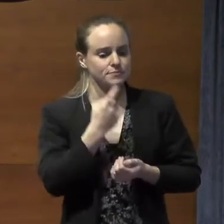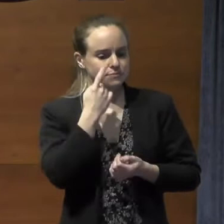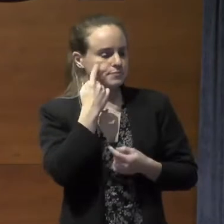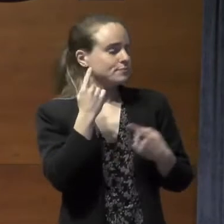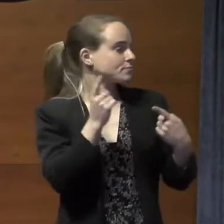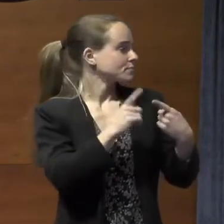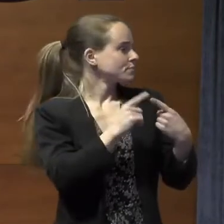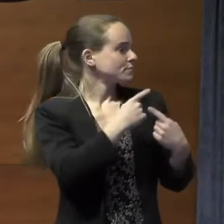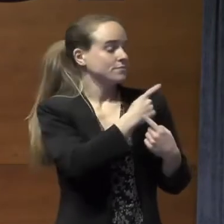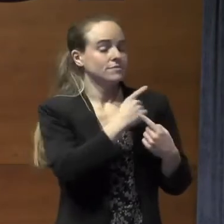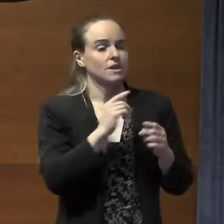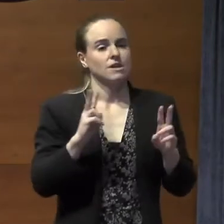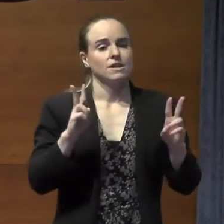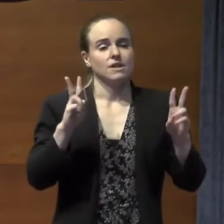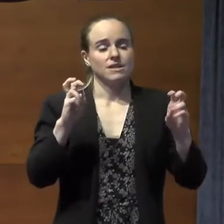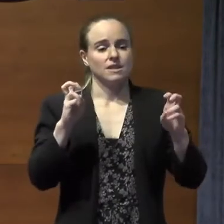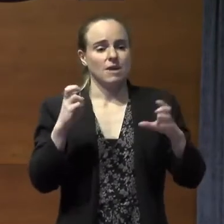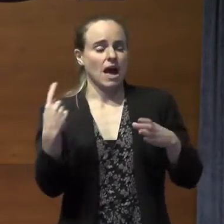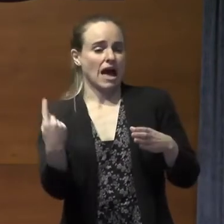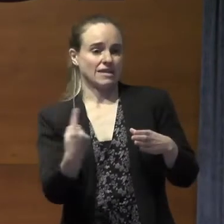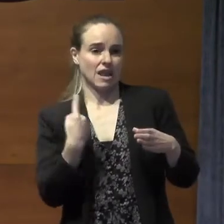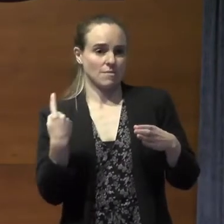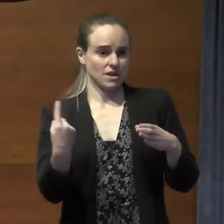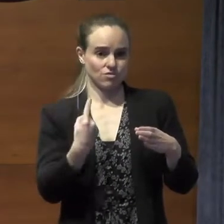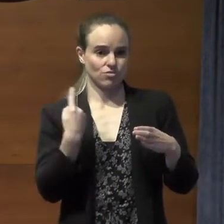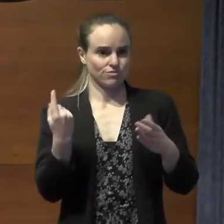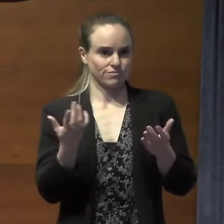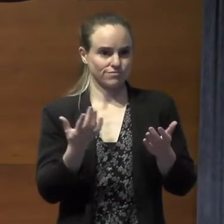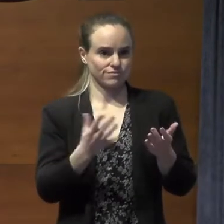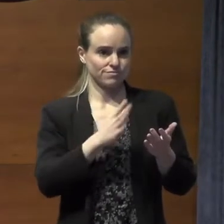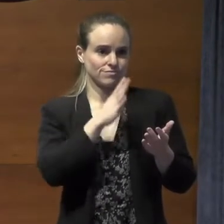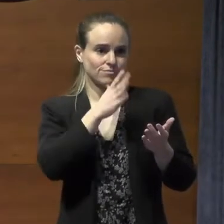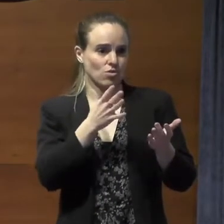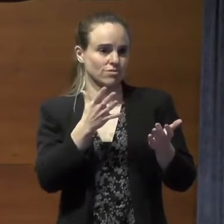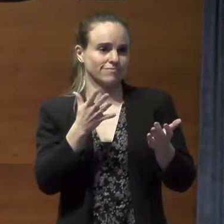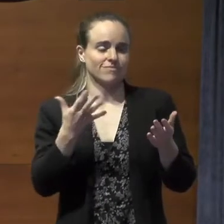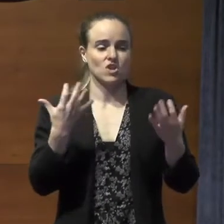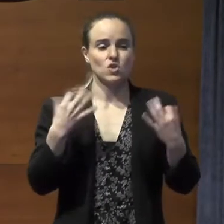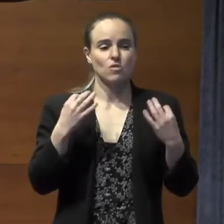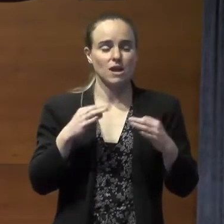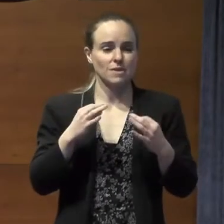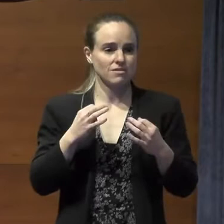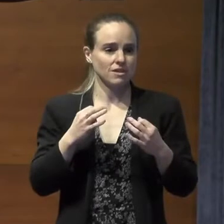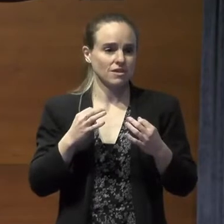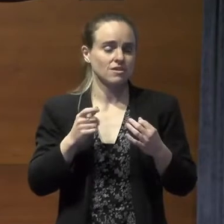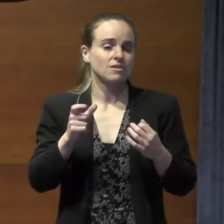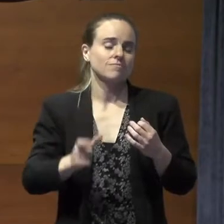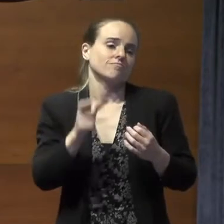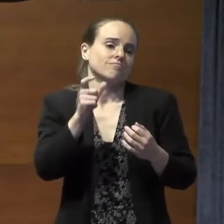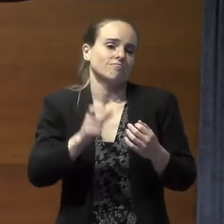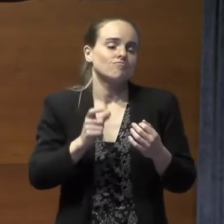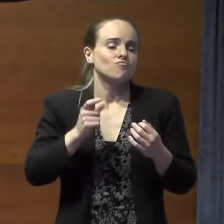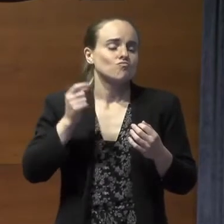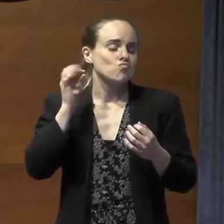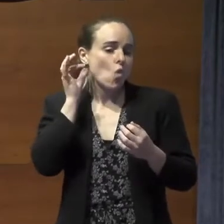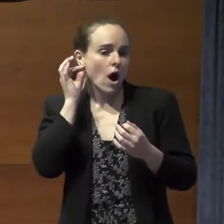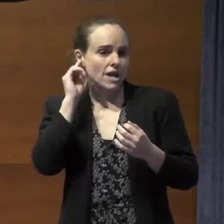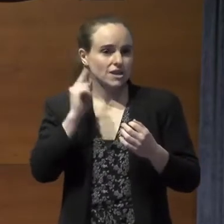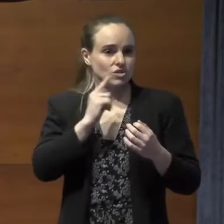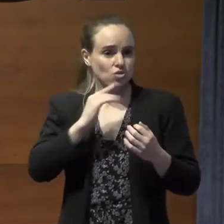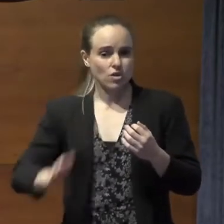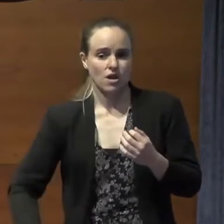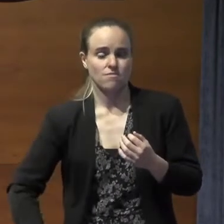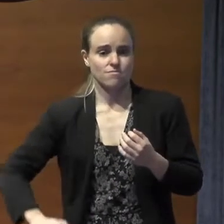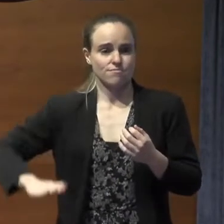sus circunstancias. En primer lugar, el aislamiento, fruto de sus dificultades de comunicación con la